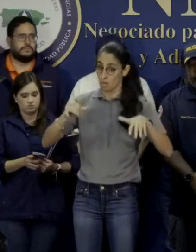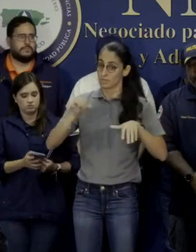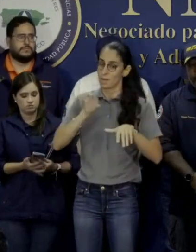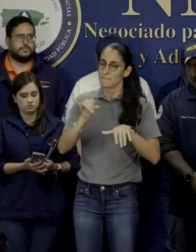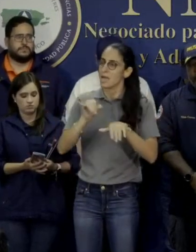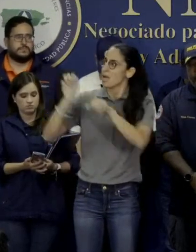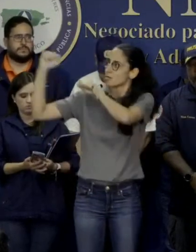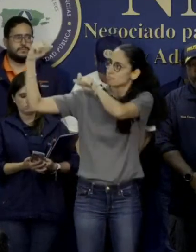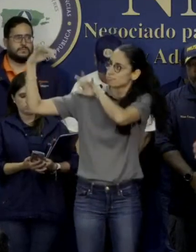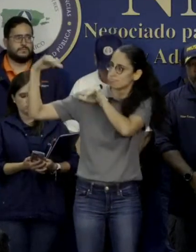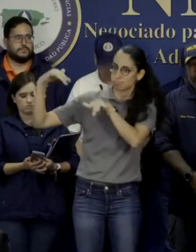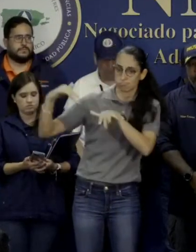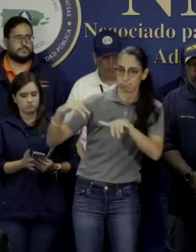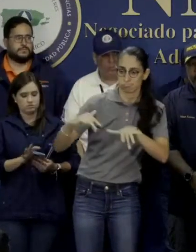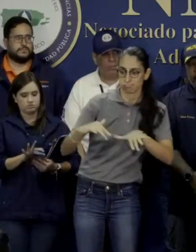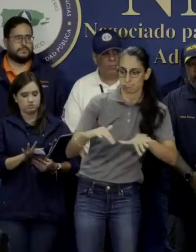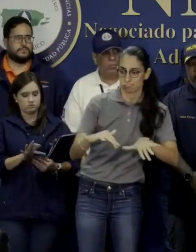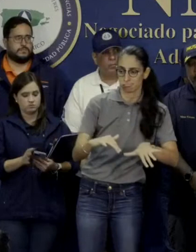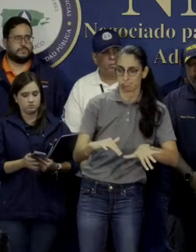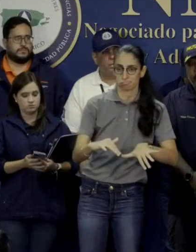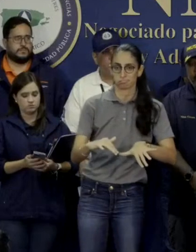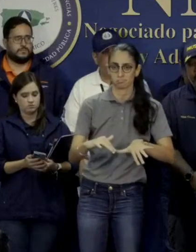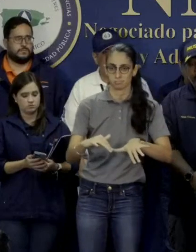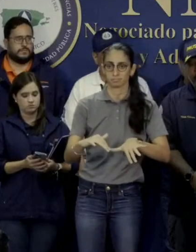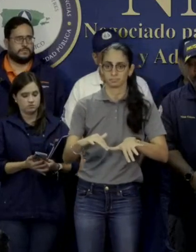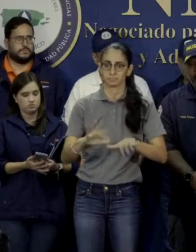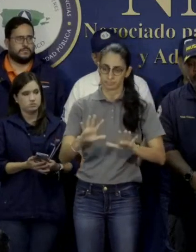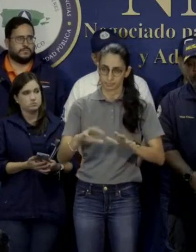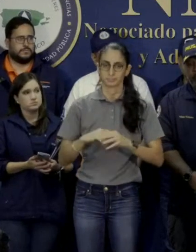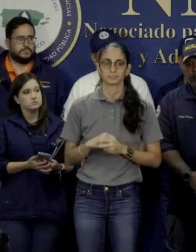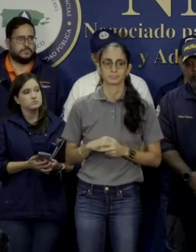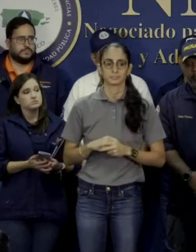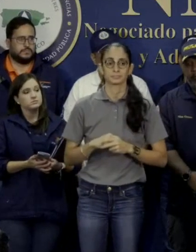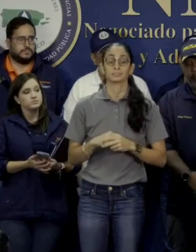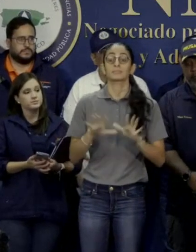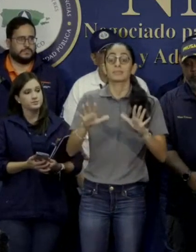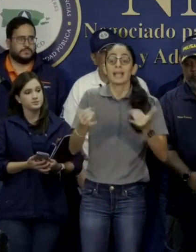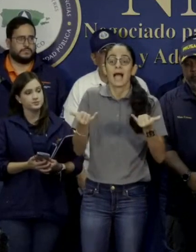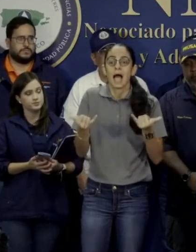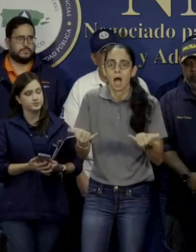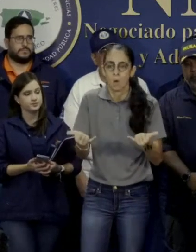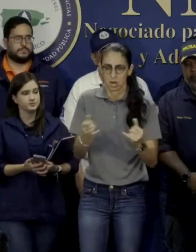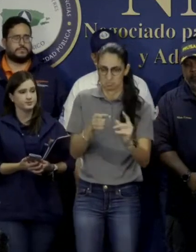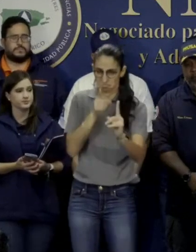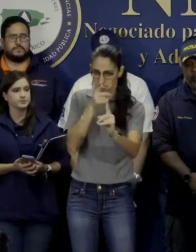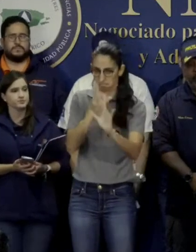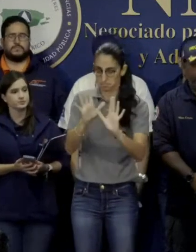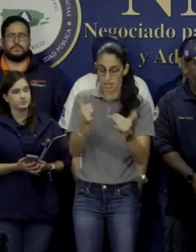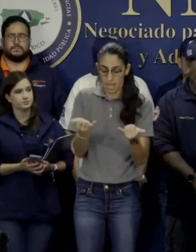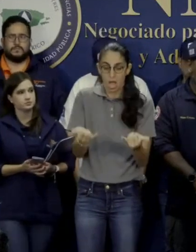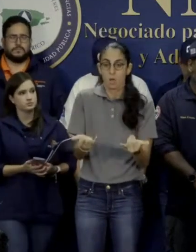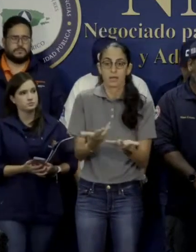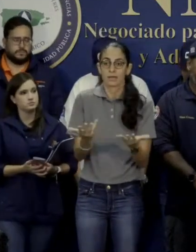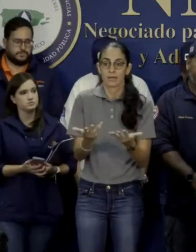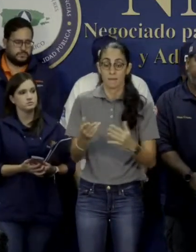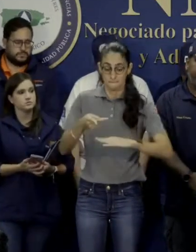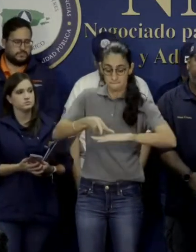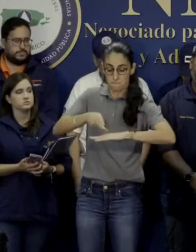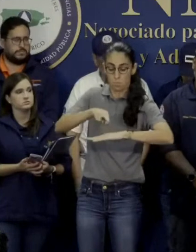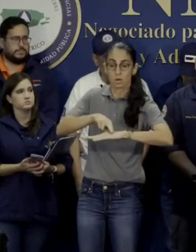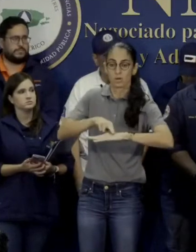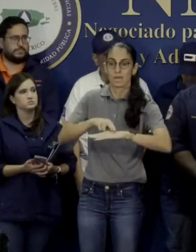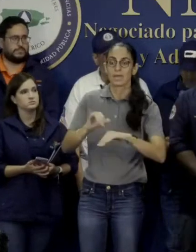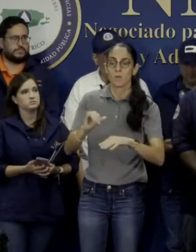y deslizamientos. Déjenme decirlo en Arroyo Habichuela. Ahora mismo, lo que tenemos en Puerto Rico es